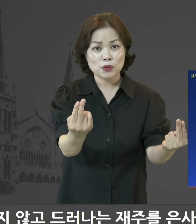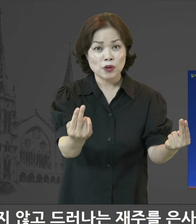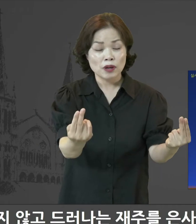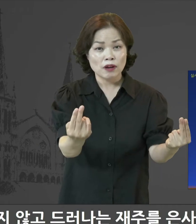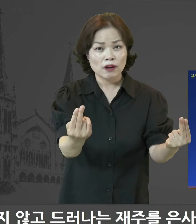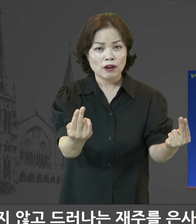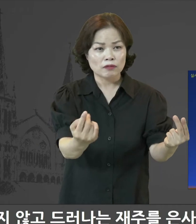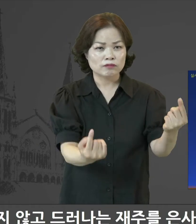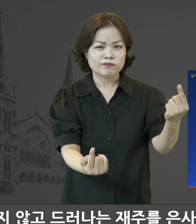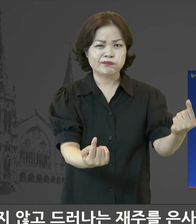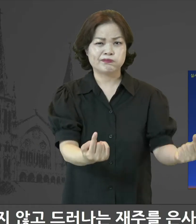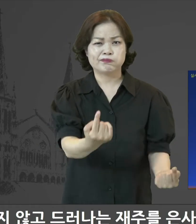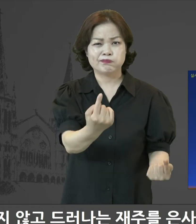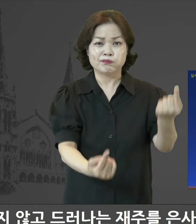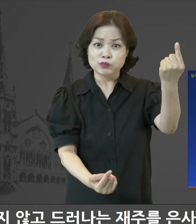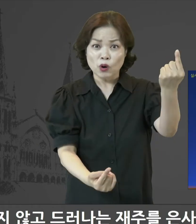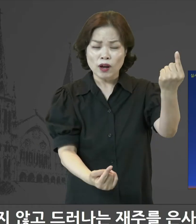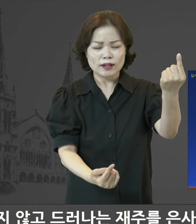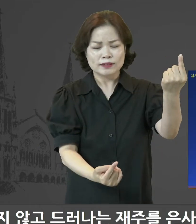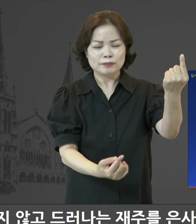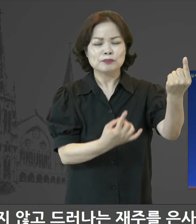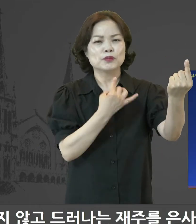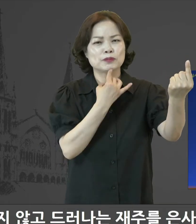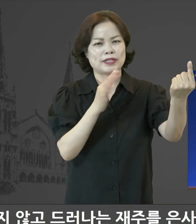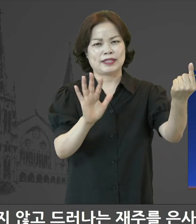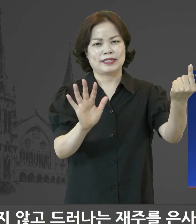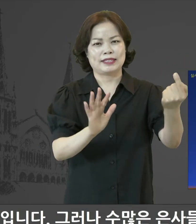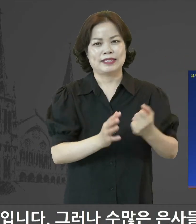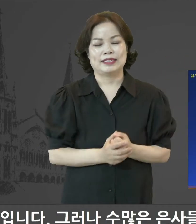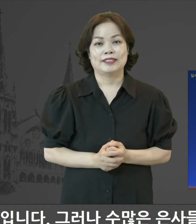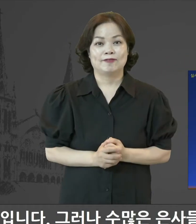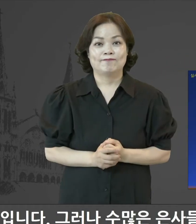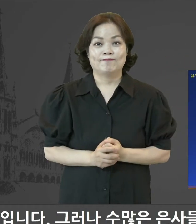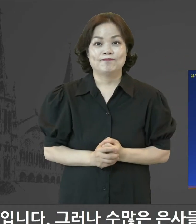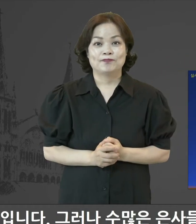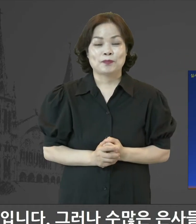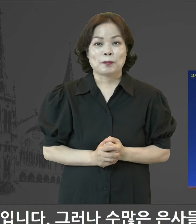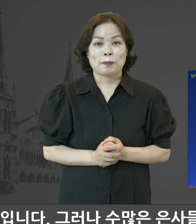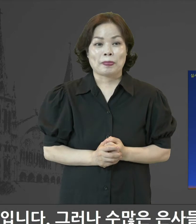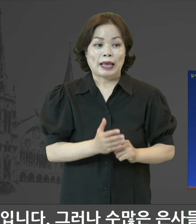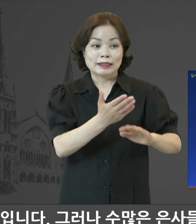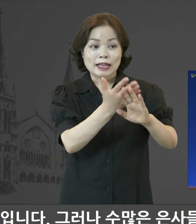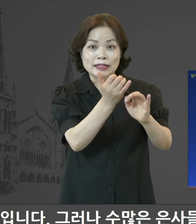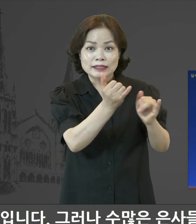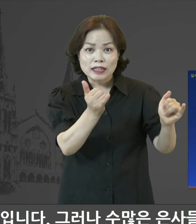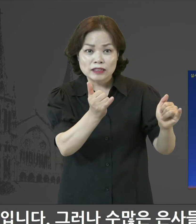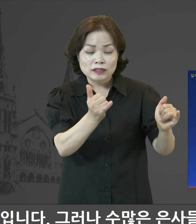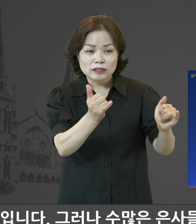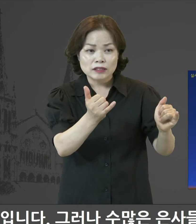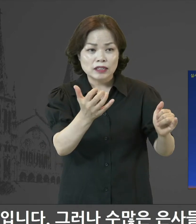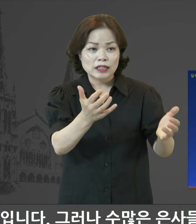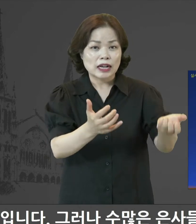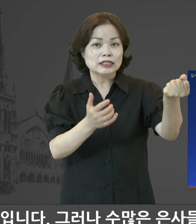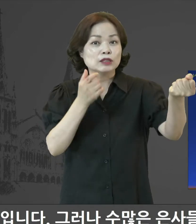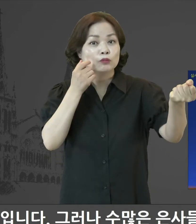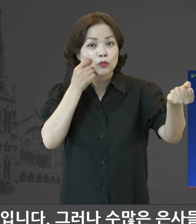비교하여서 우월한 재주만은 아닙니다. 그리고 다른 사람은 전혀 갖지